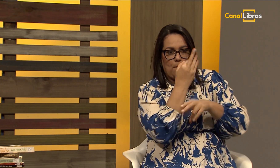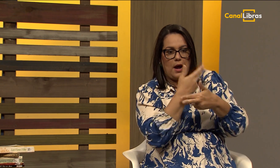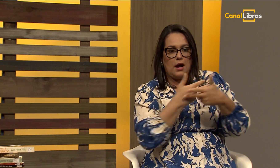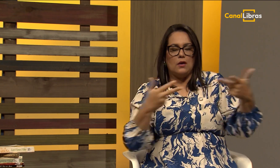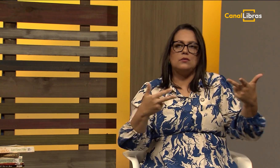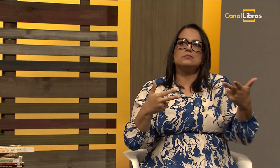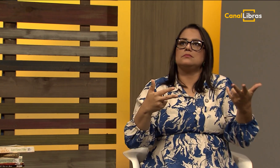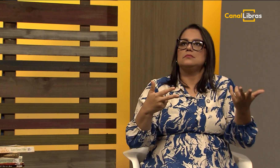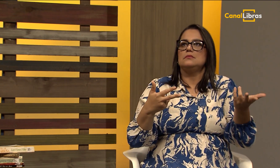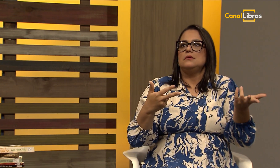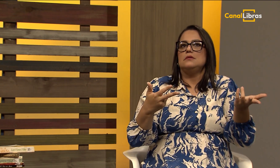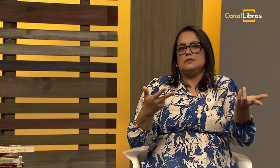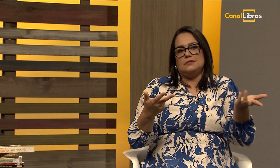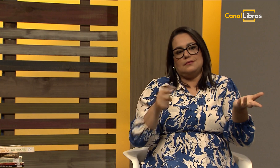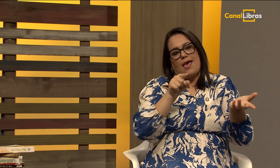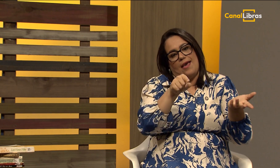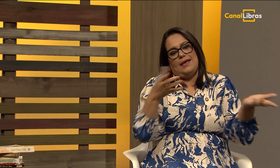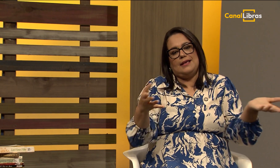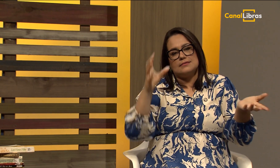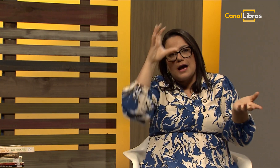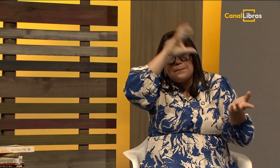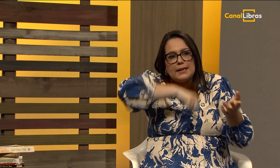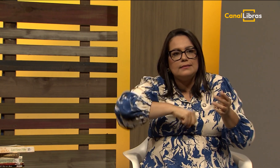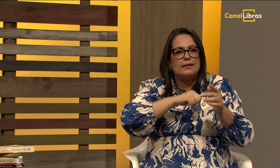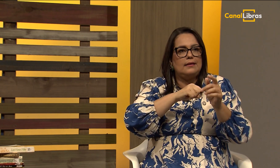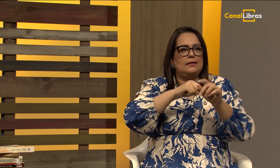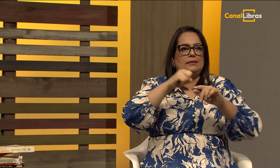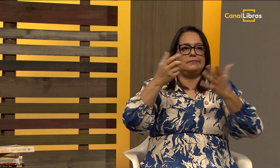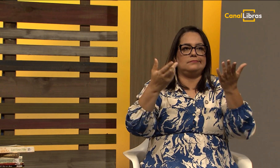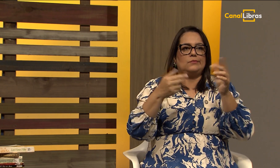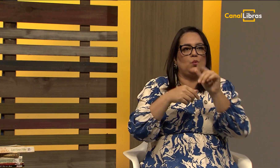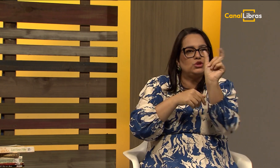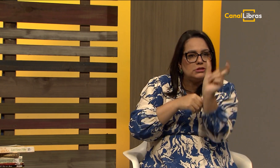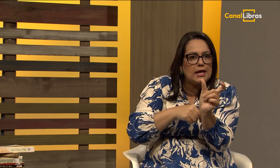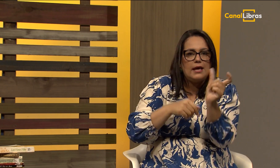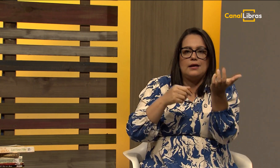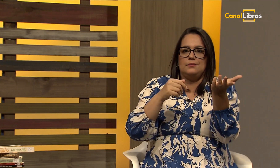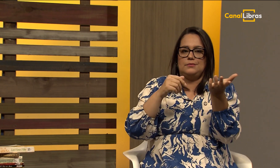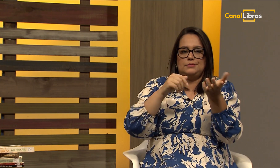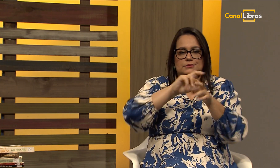intérprete. A questão dos termos específicos,